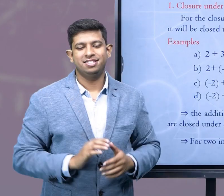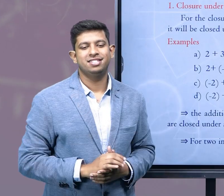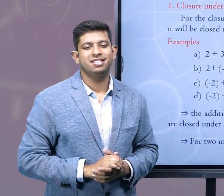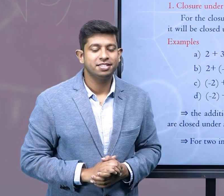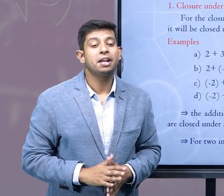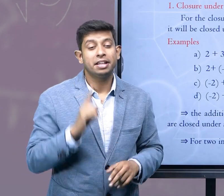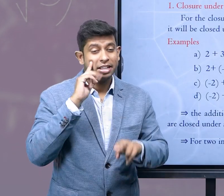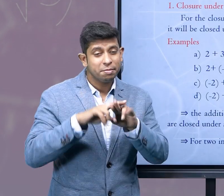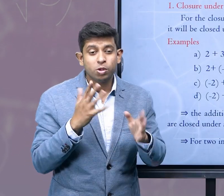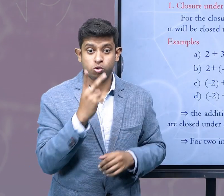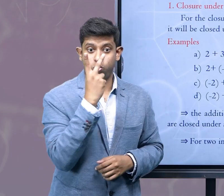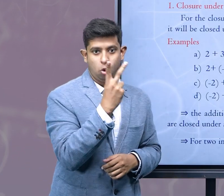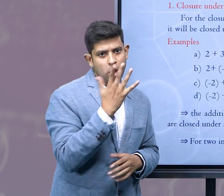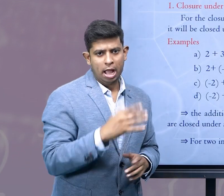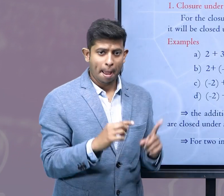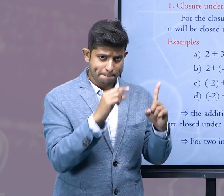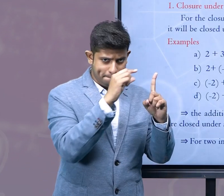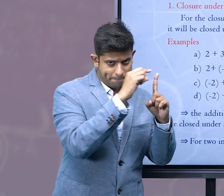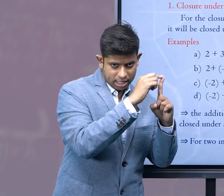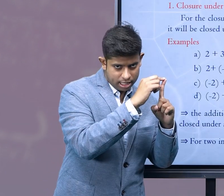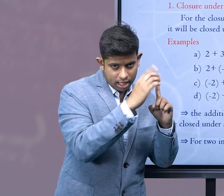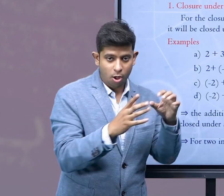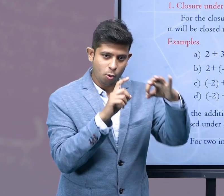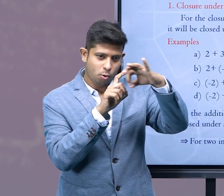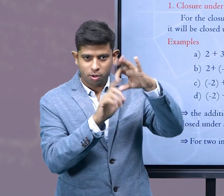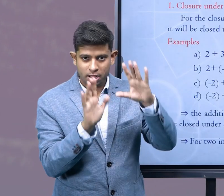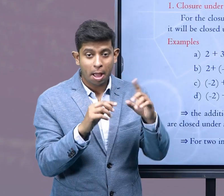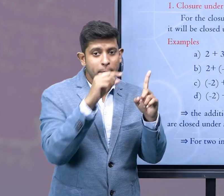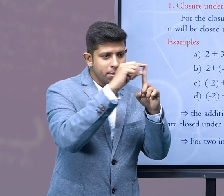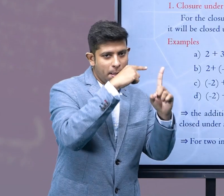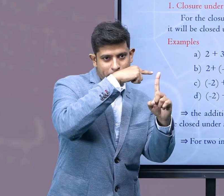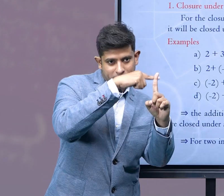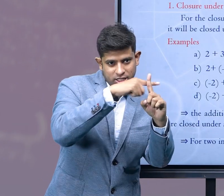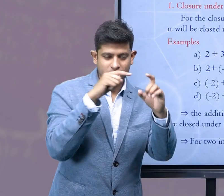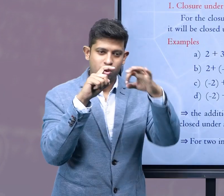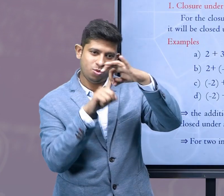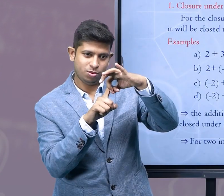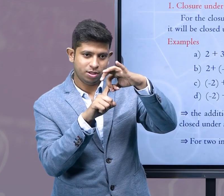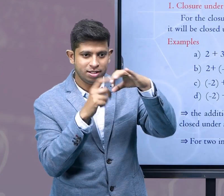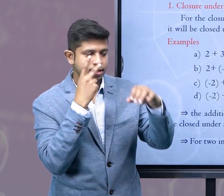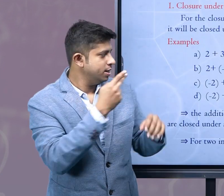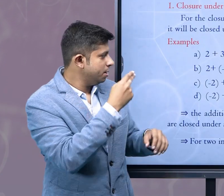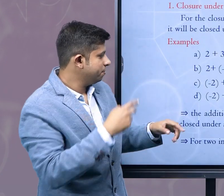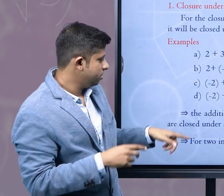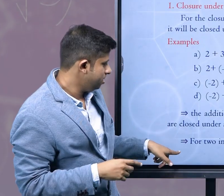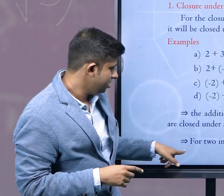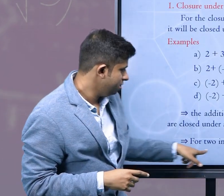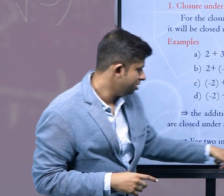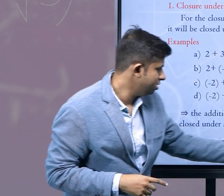योग के अंतर्गत संवृत्त है। यदि हमारे पास 2 पूर्णांक p और q है तो p + q